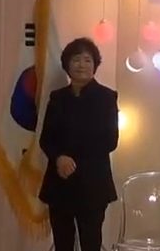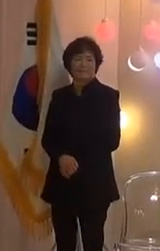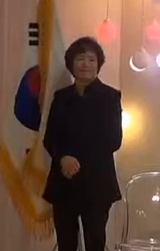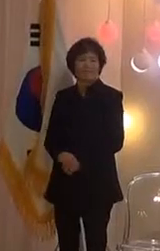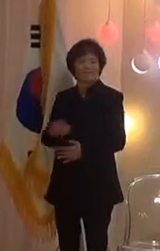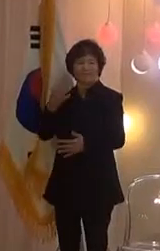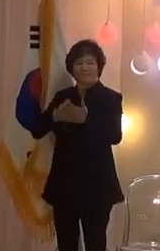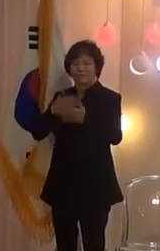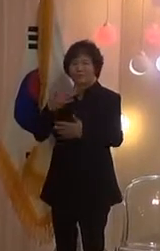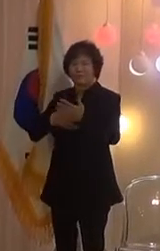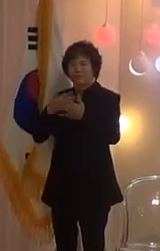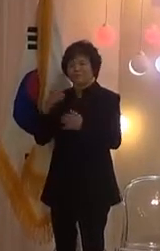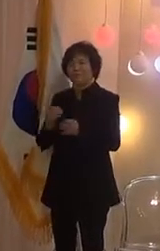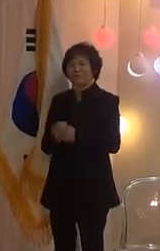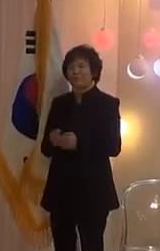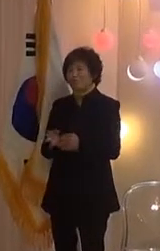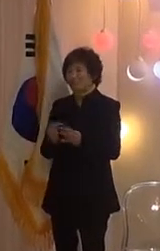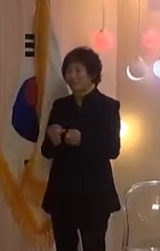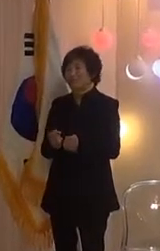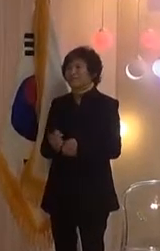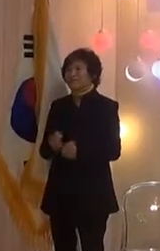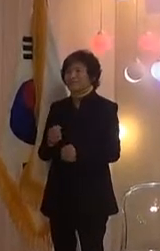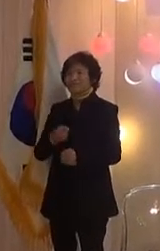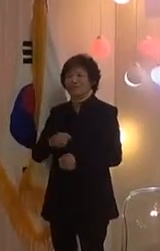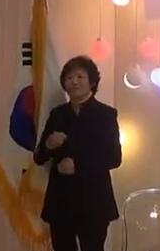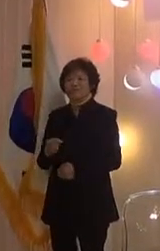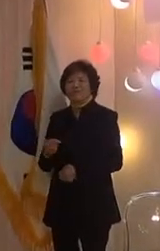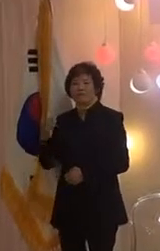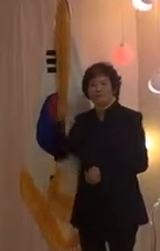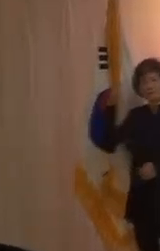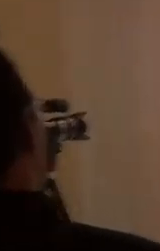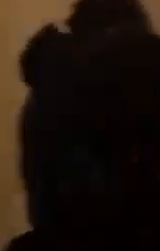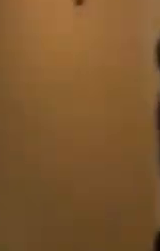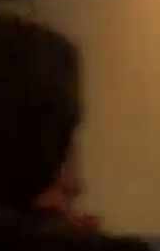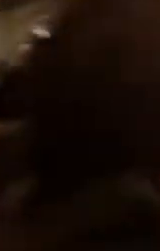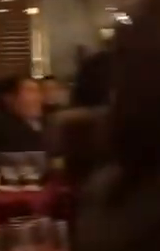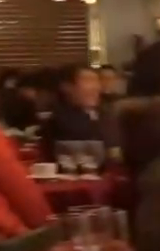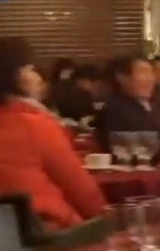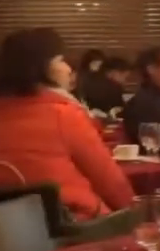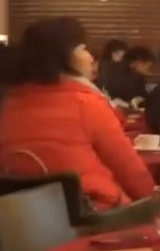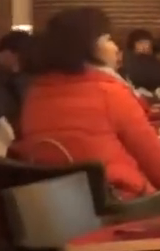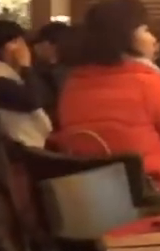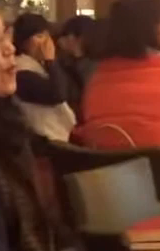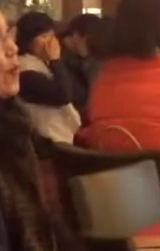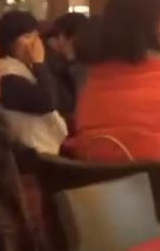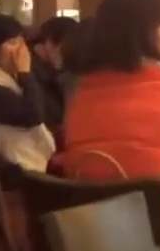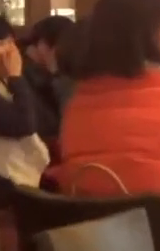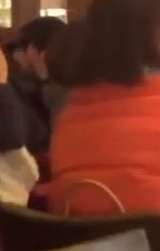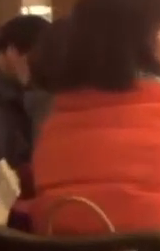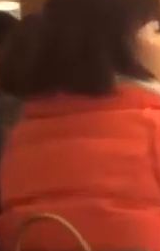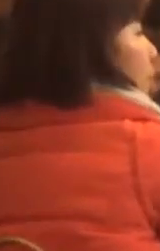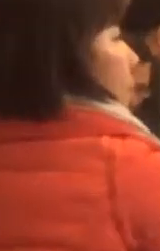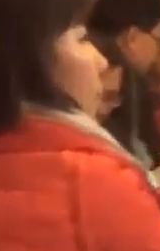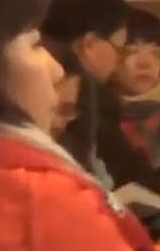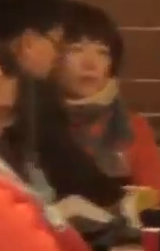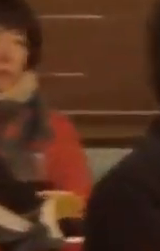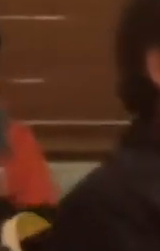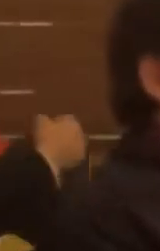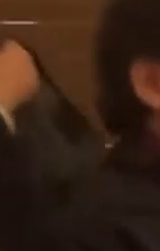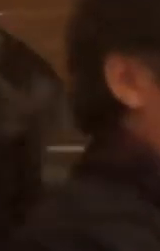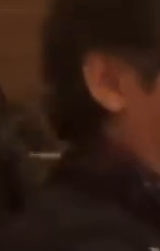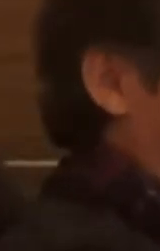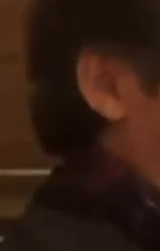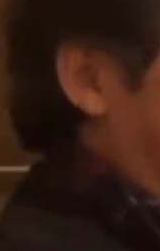영화도 하시고 많은 걸 하셔가지고 상당히 감각이 탁월하십니다. 하신데 세대의 어떤 감각을 따라갈 수도